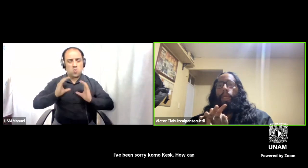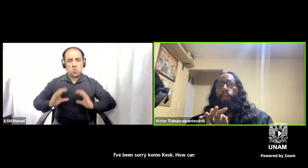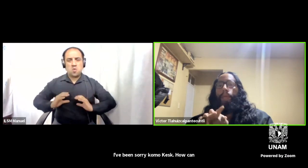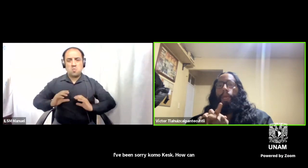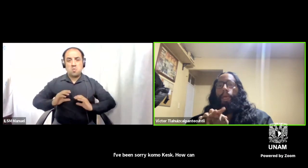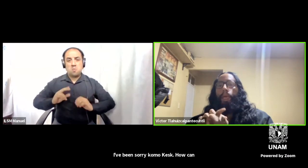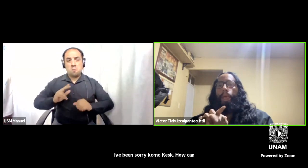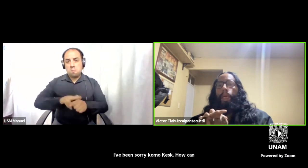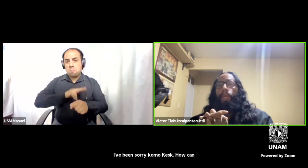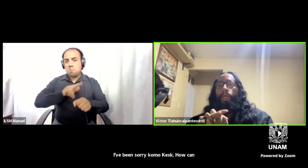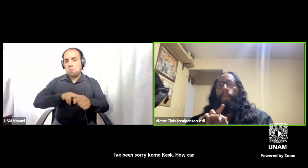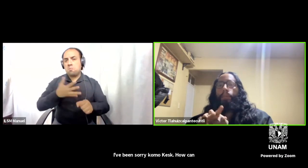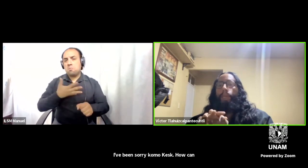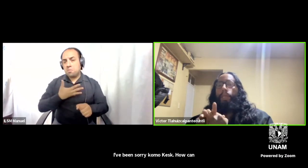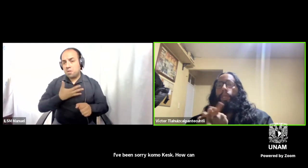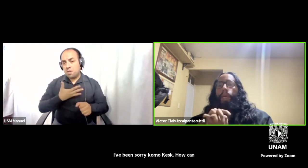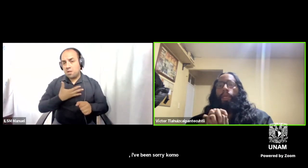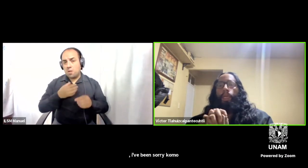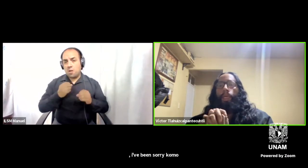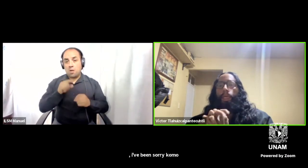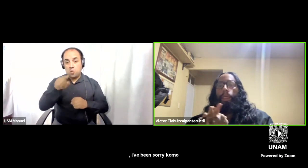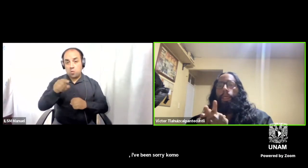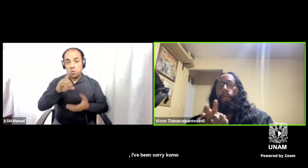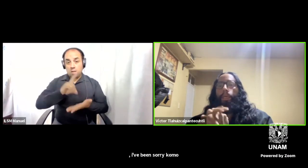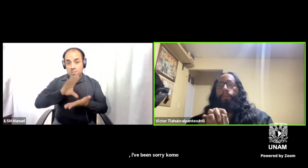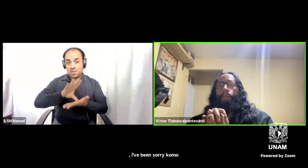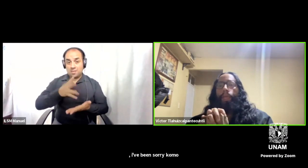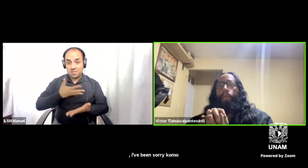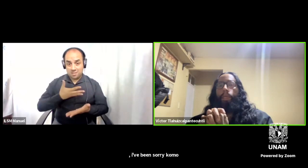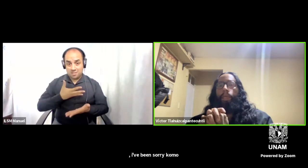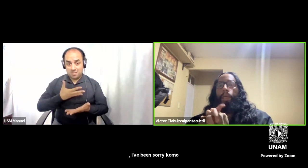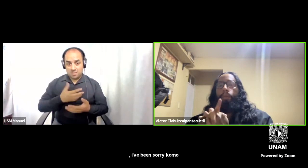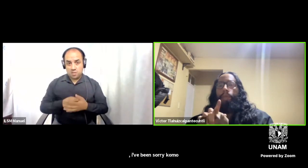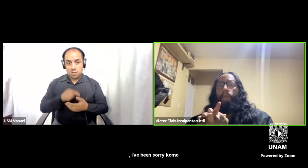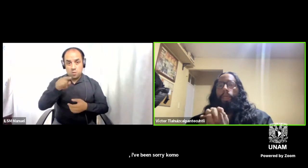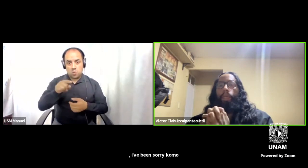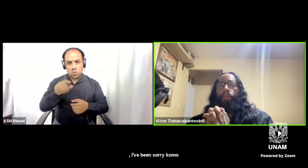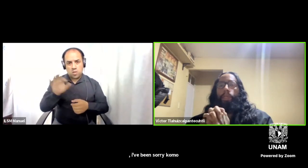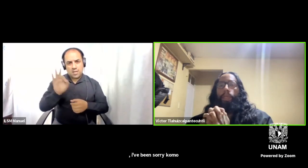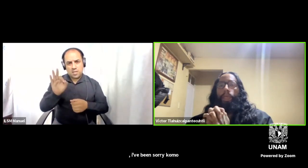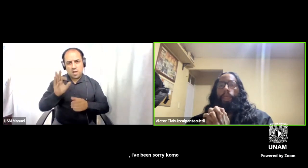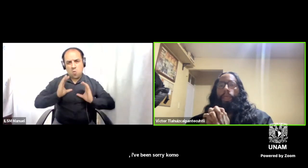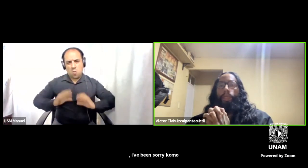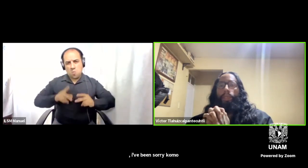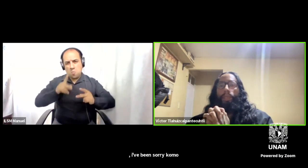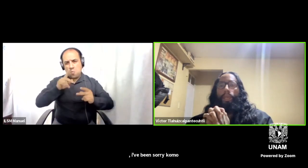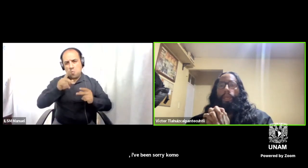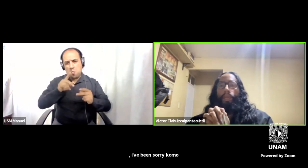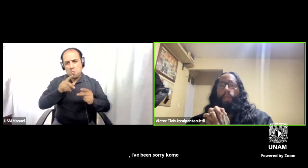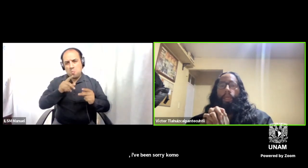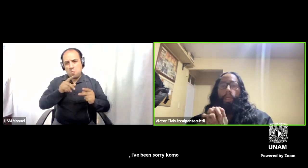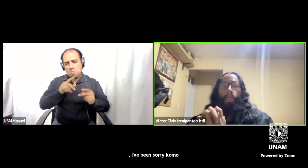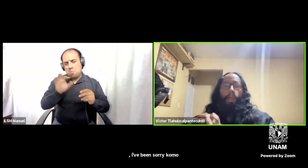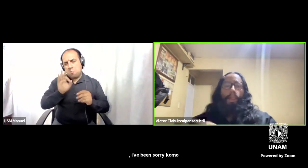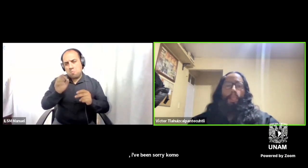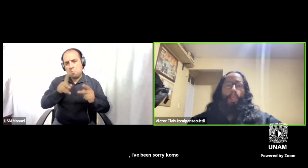aunque tengas una discapacidad, estés incompleto, puedes ser útil en esta